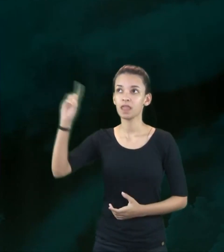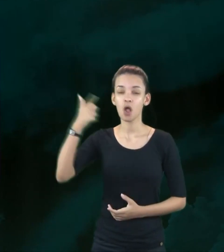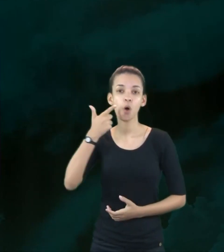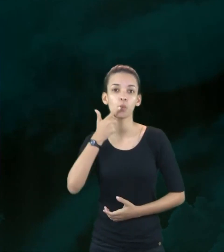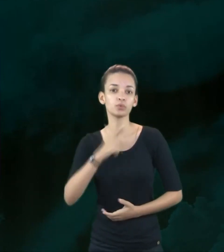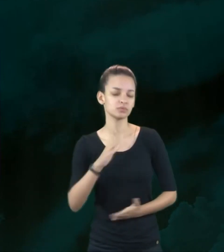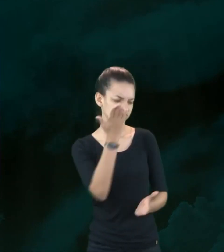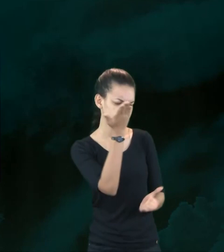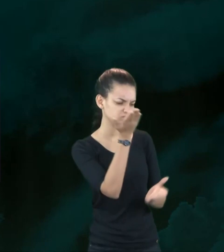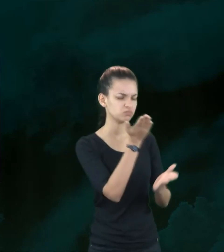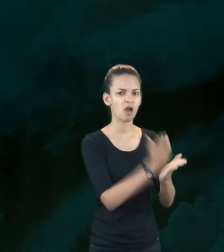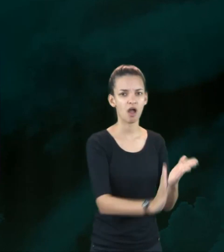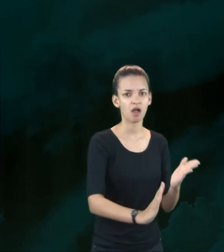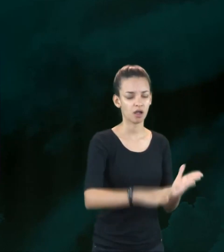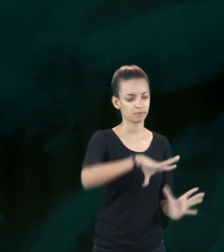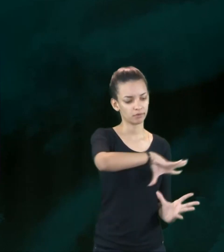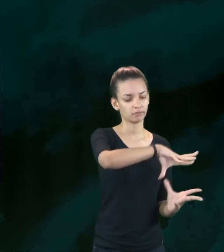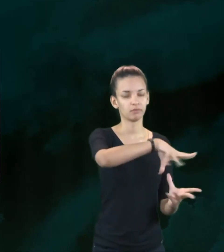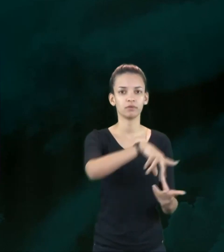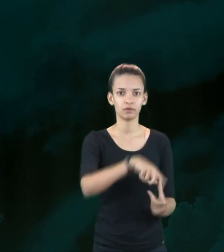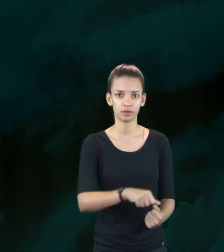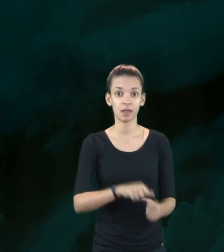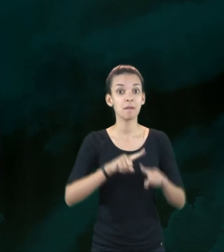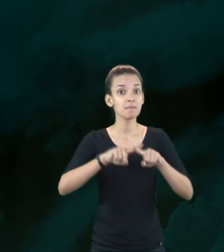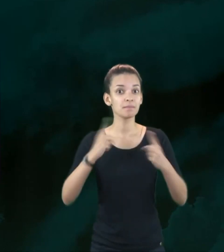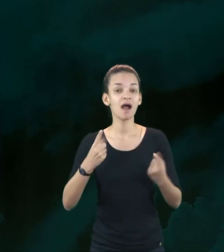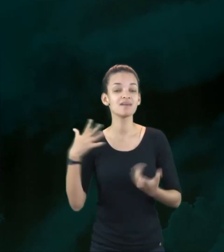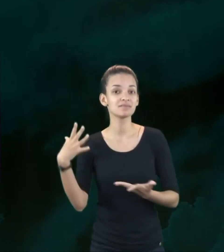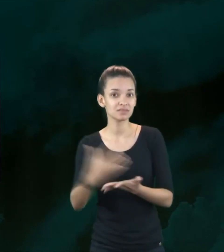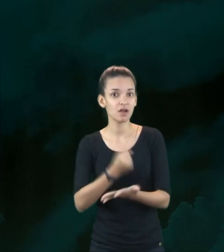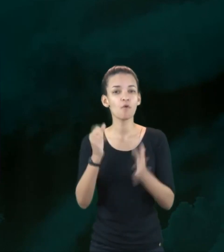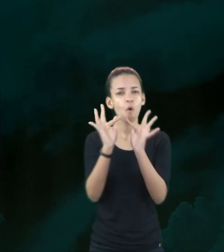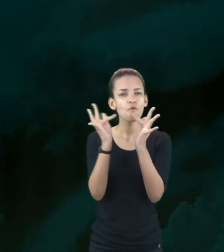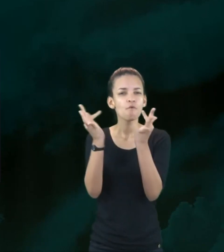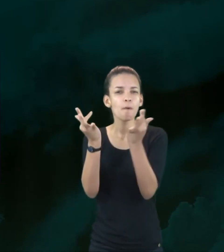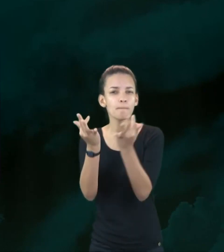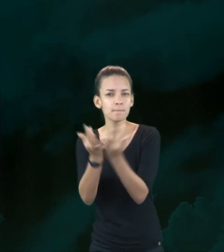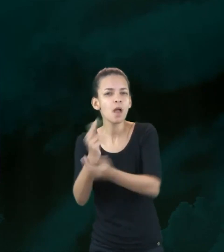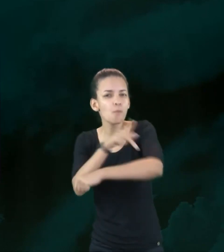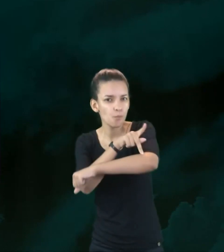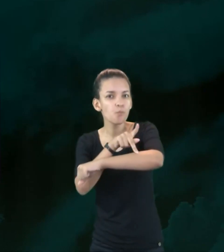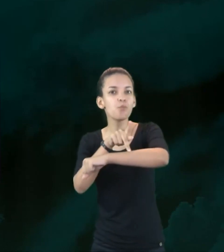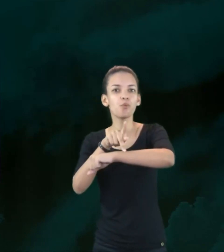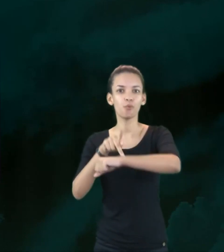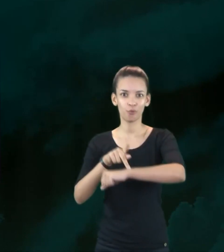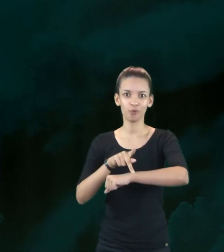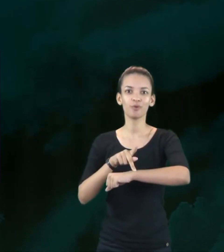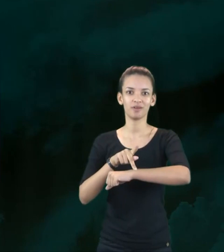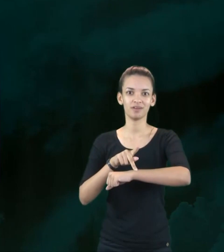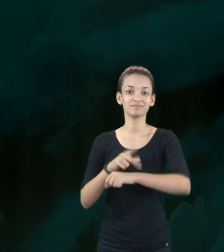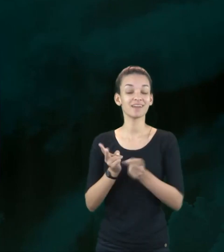humana pura. Ó Senhor Jesus! E Deus também salvou